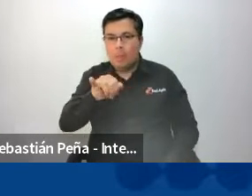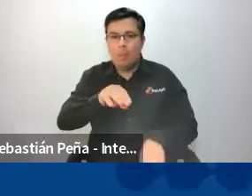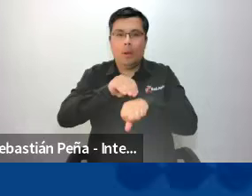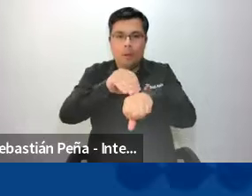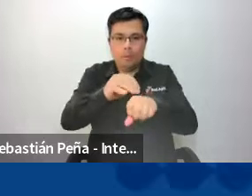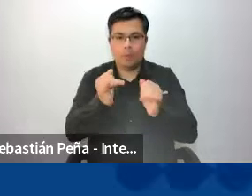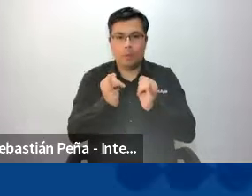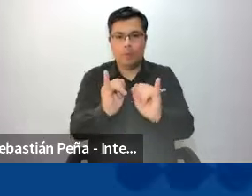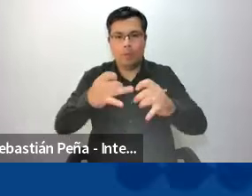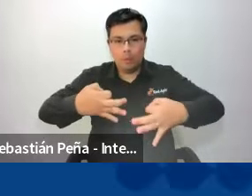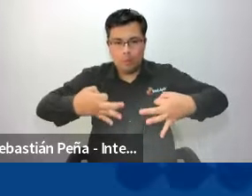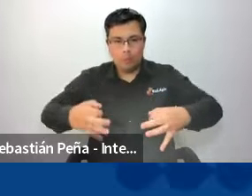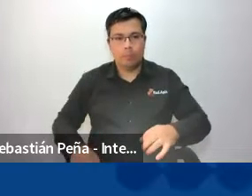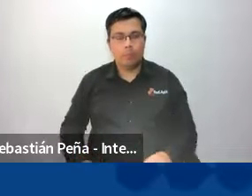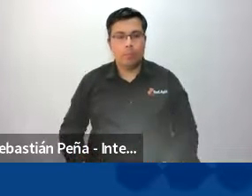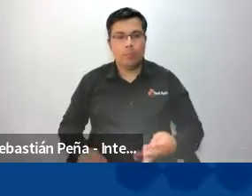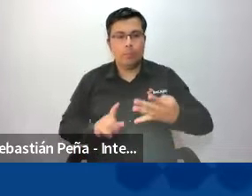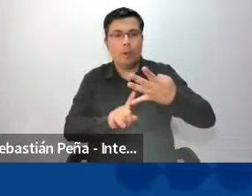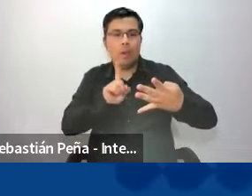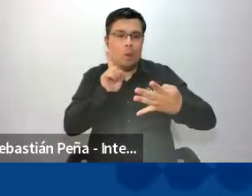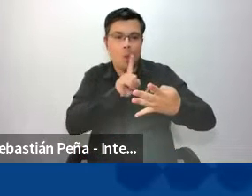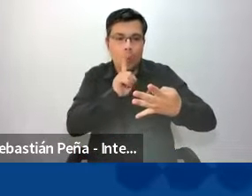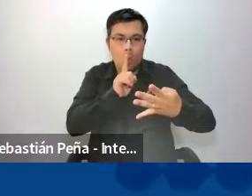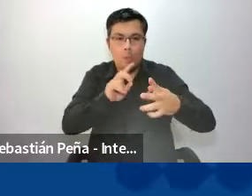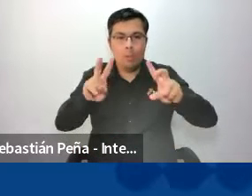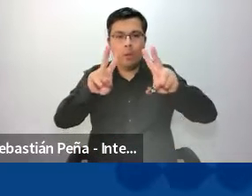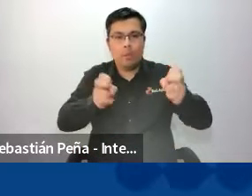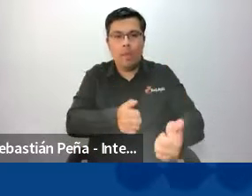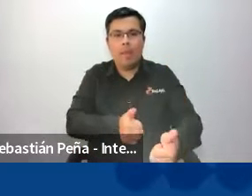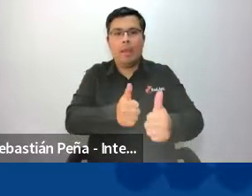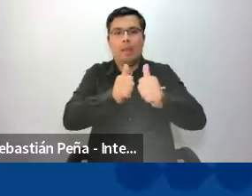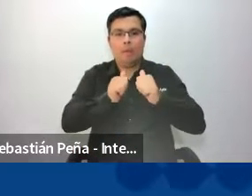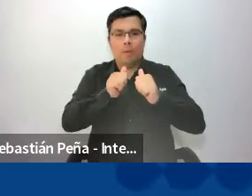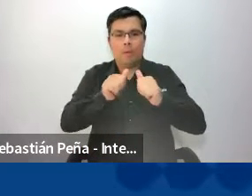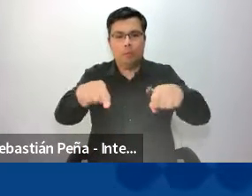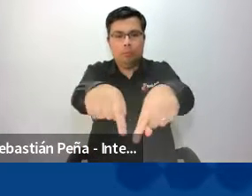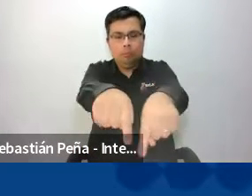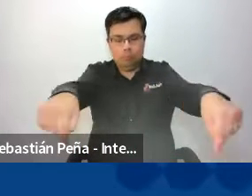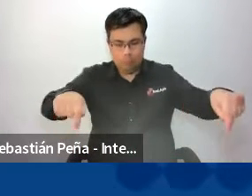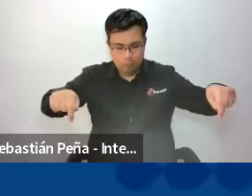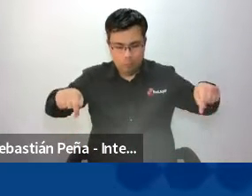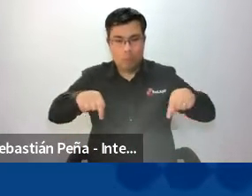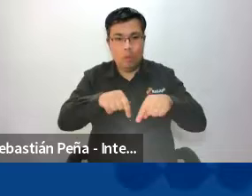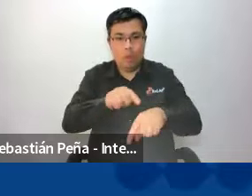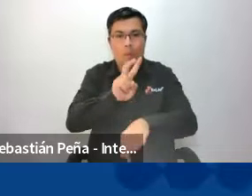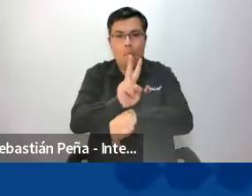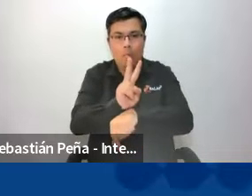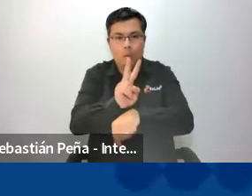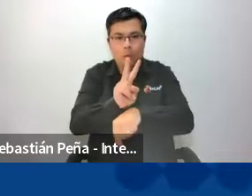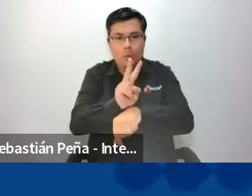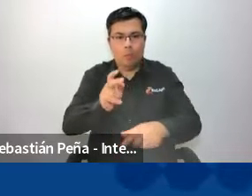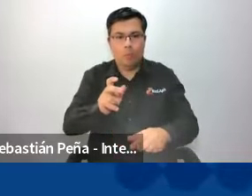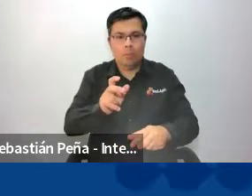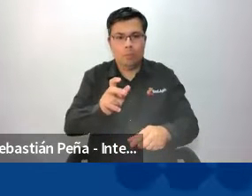hemos denominado Desafíos para un aula inclusiva, que será la primera quincena, esperamos, de diciembre.